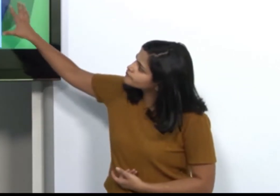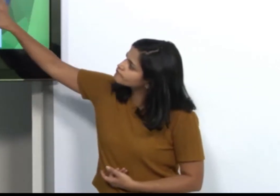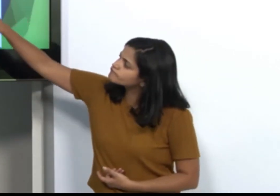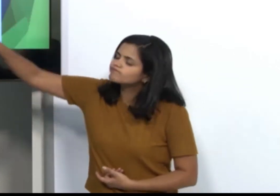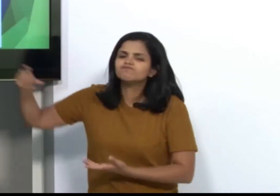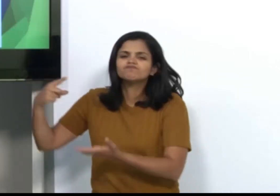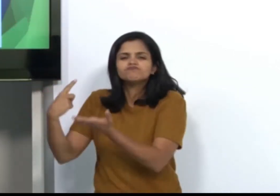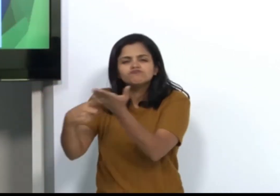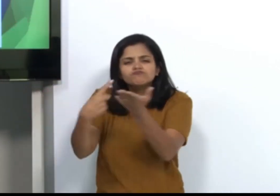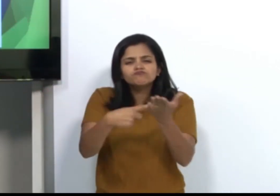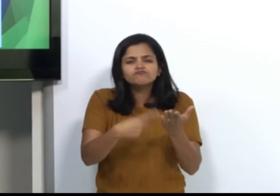Vejam.